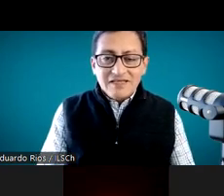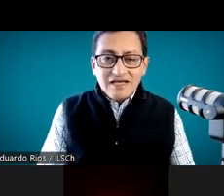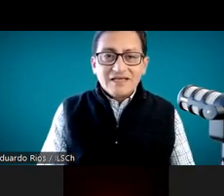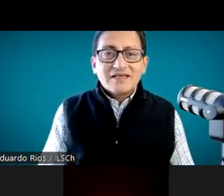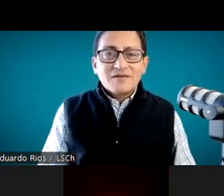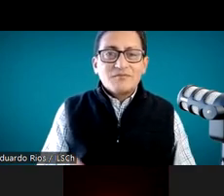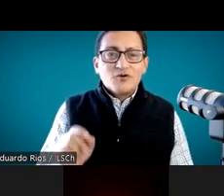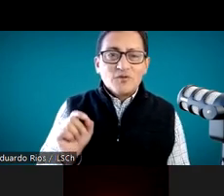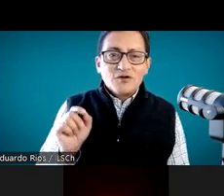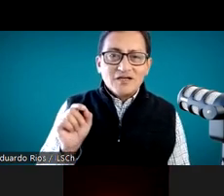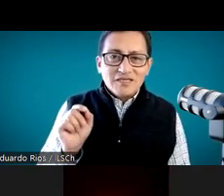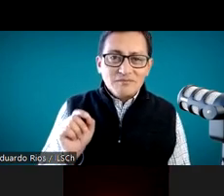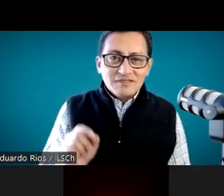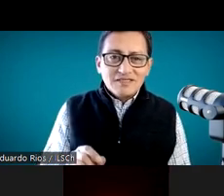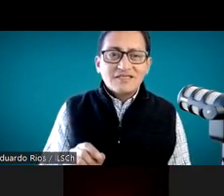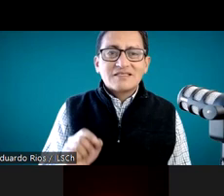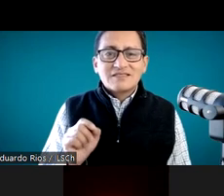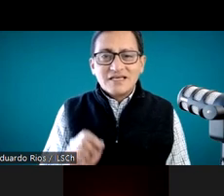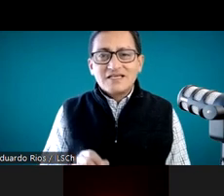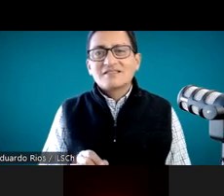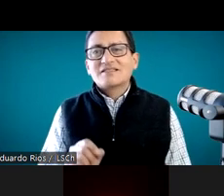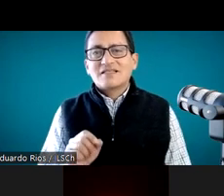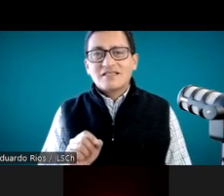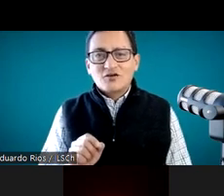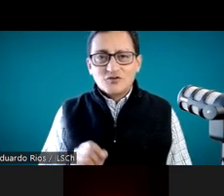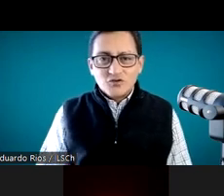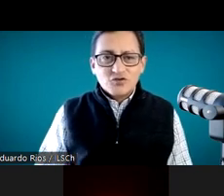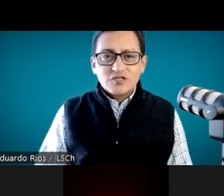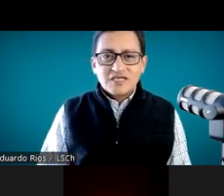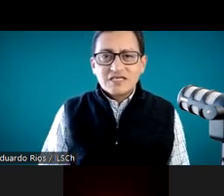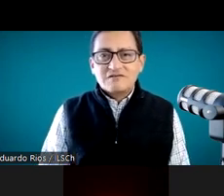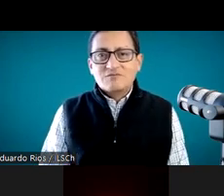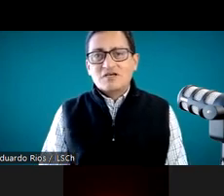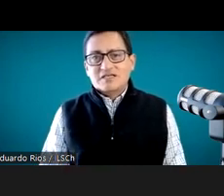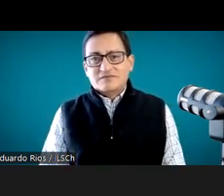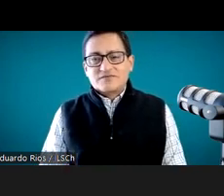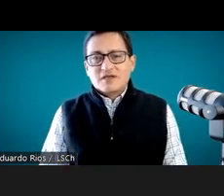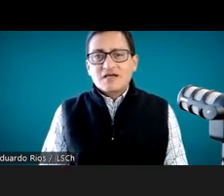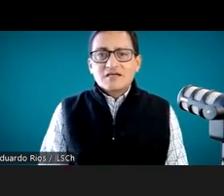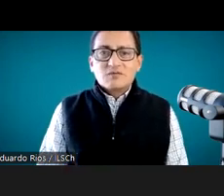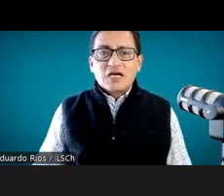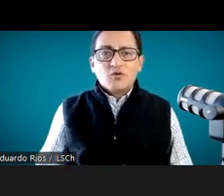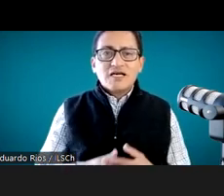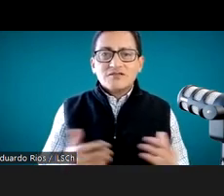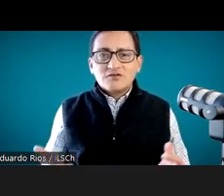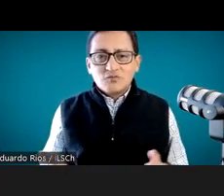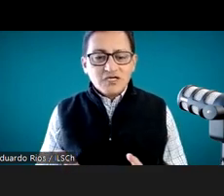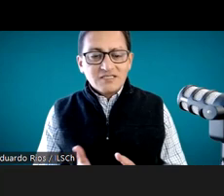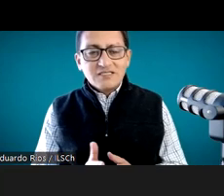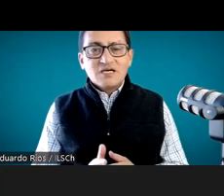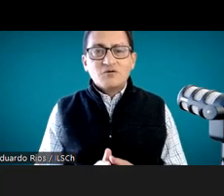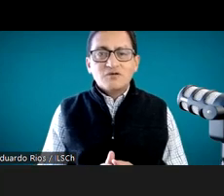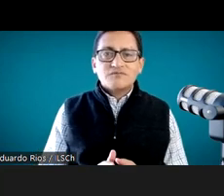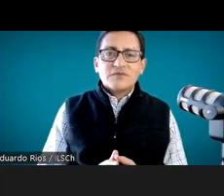La clave está en que por lo menos estén presentes en seis de los ocho talleres que vamos a tener. Si por alguna razón no